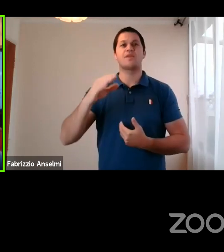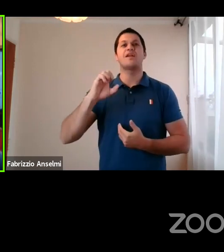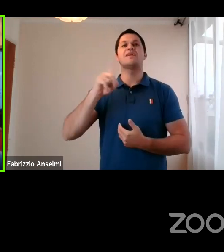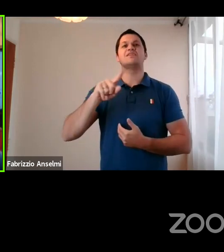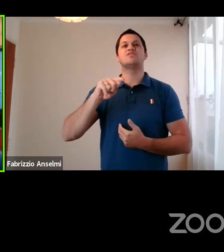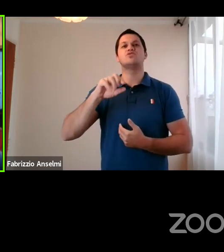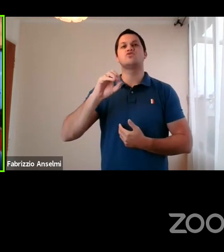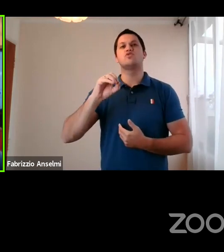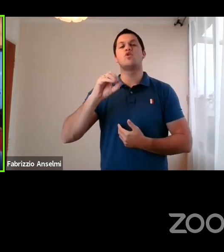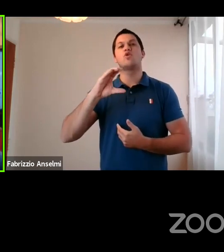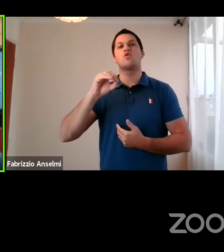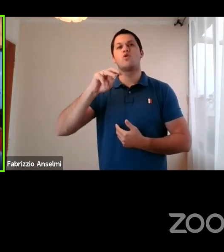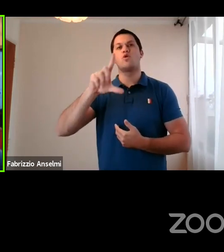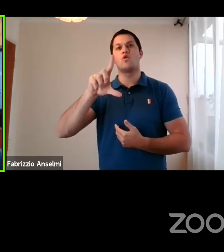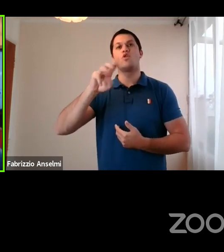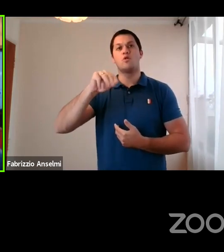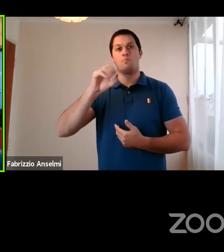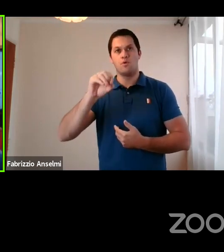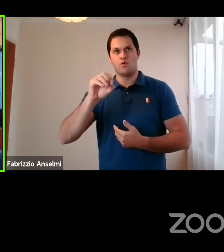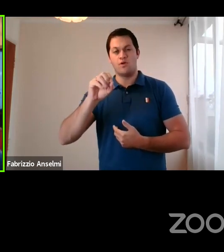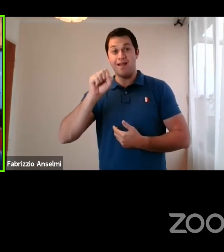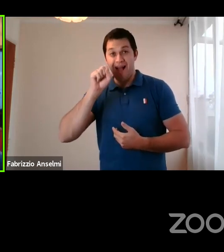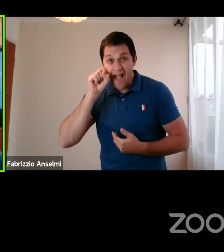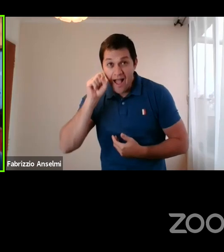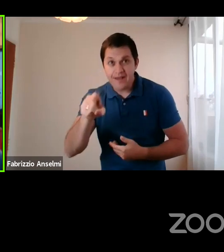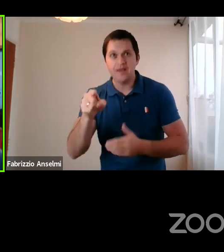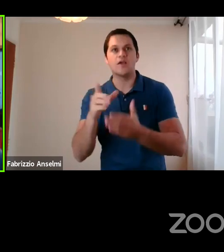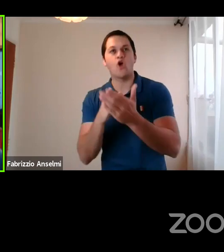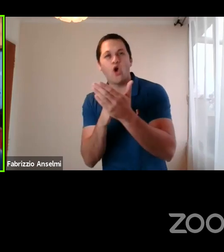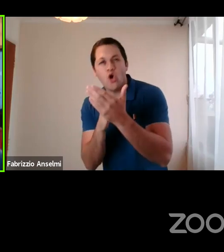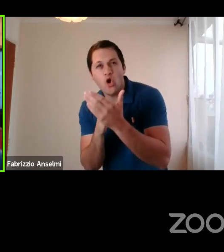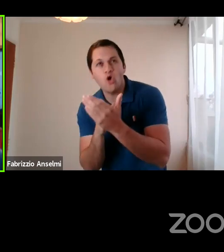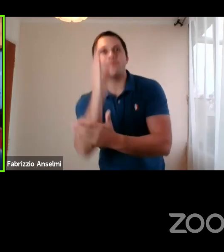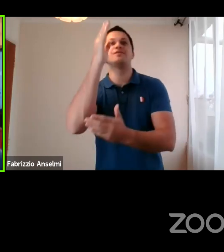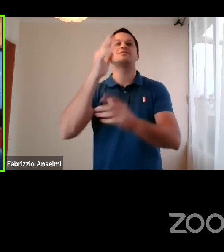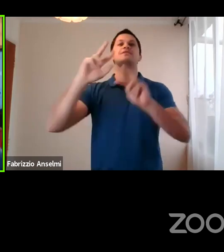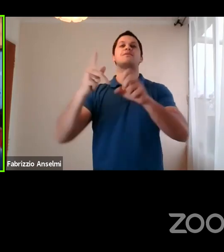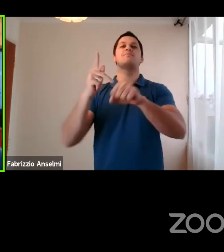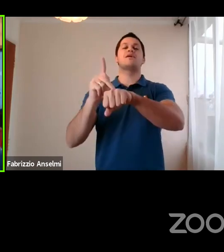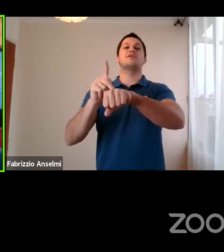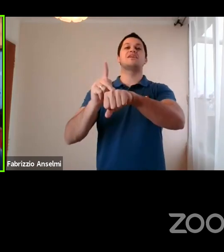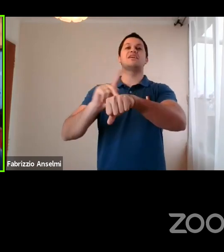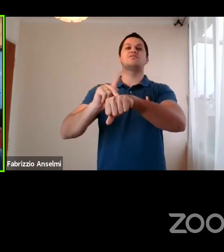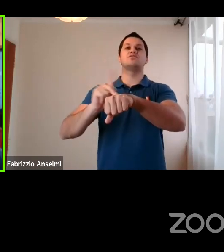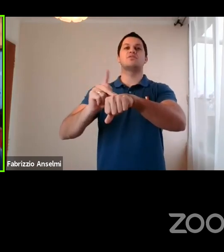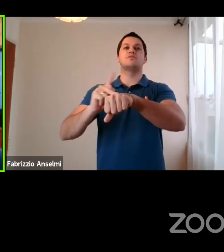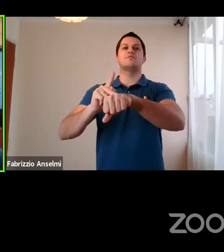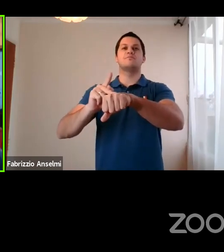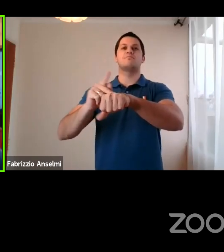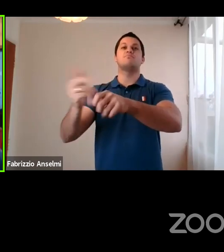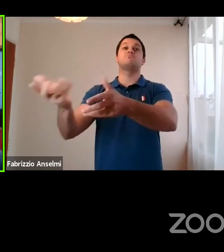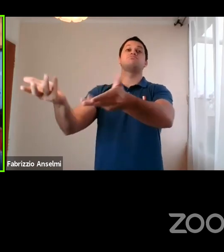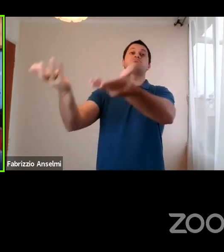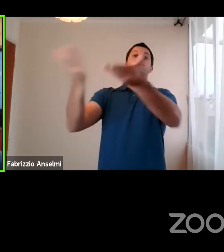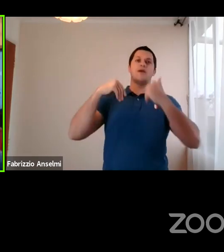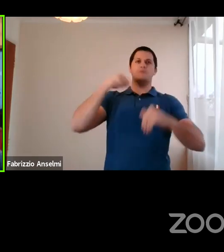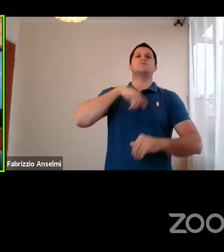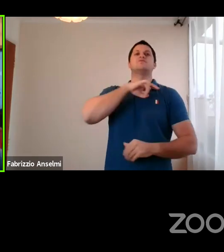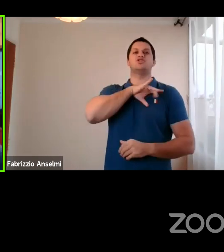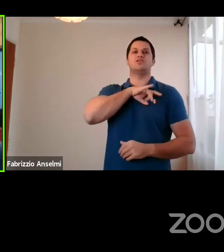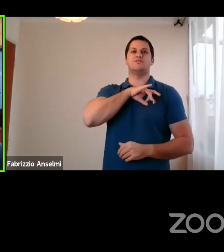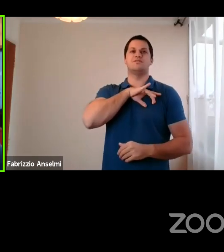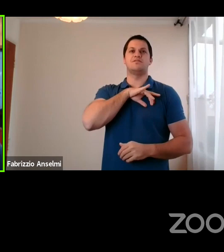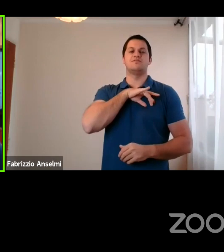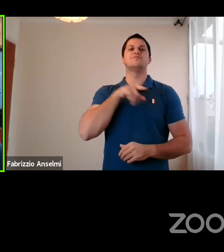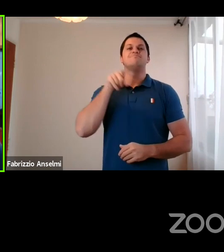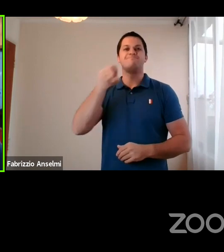que nos escucha, es la cuna de la kinesiología para Chile, Estocolmo, ¿ya? Y se lo voy a demostrar